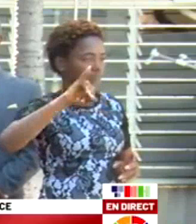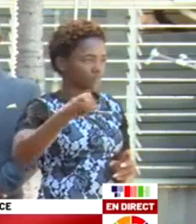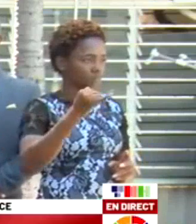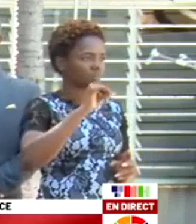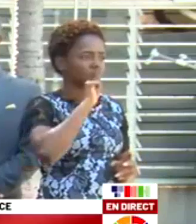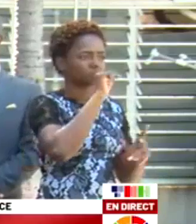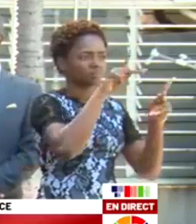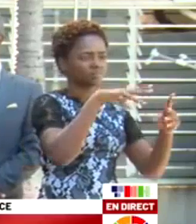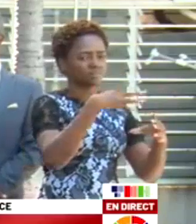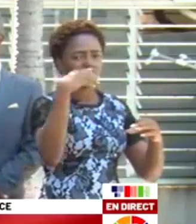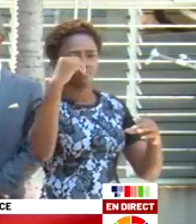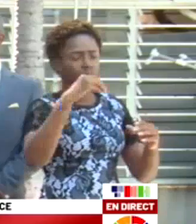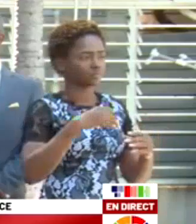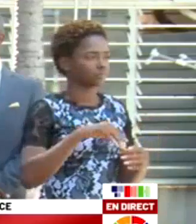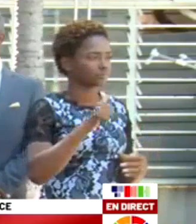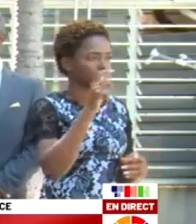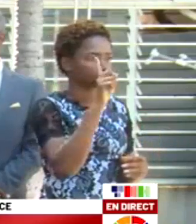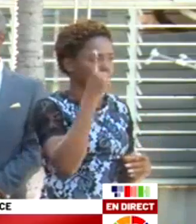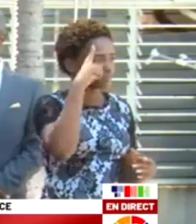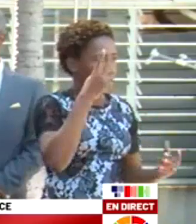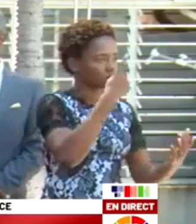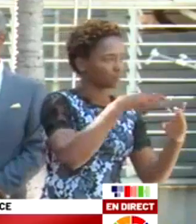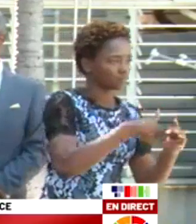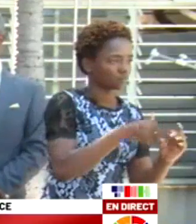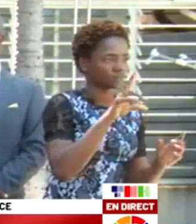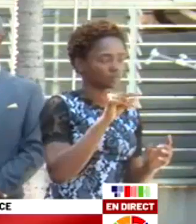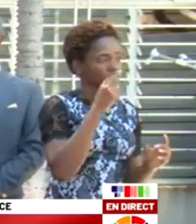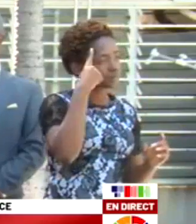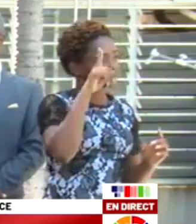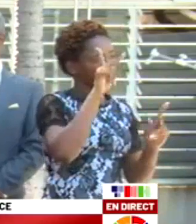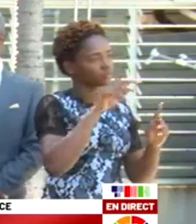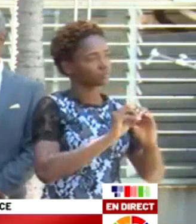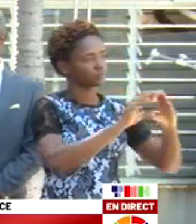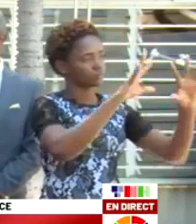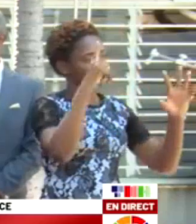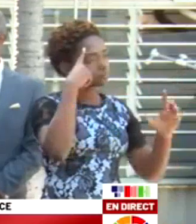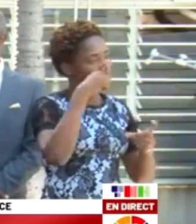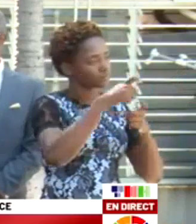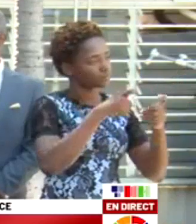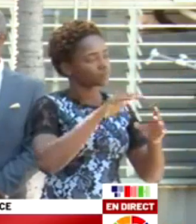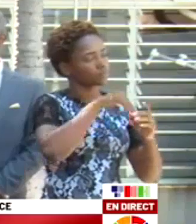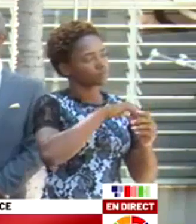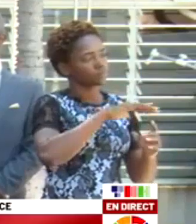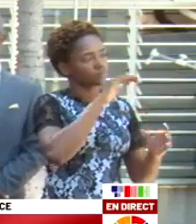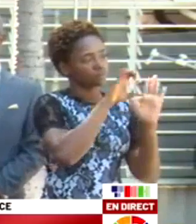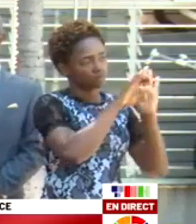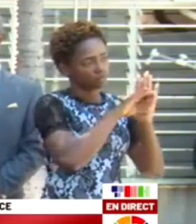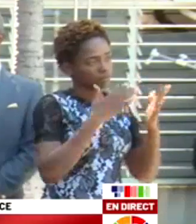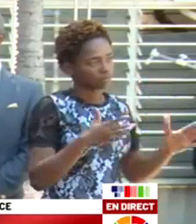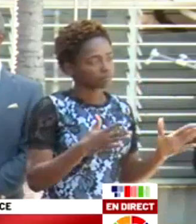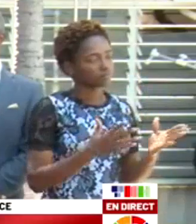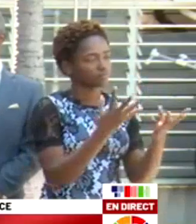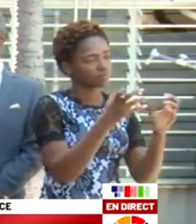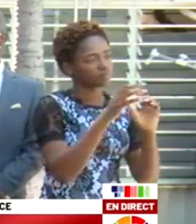cellule. Ça, faut nous clair pour nous comprendre ça. Ça veut dire une synergie qui peut créer entre toutes entités qui sont dans l'État déjà. Nous voulons parler